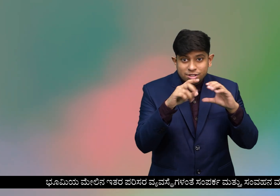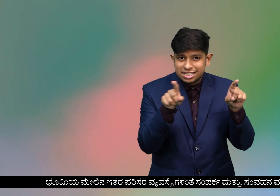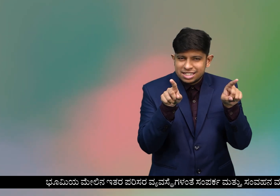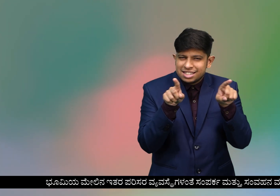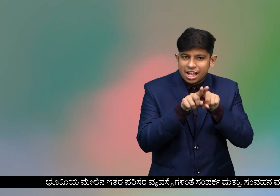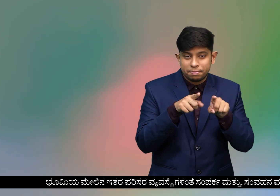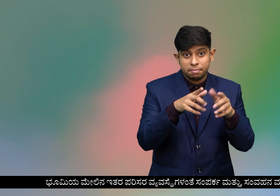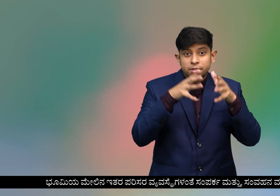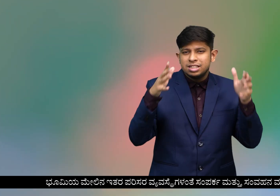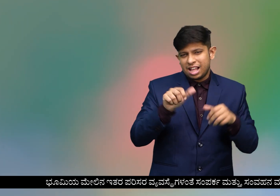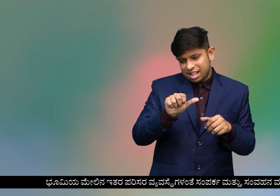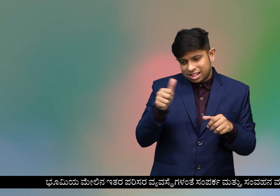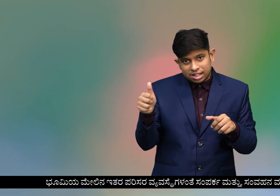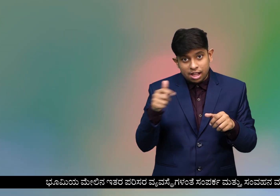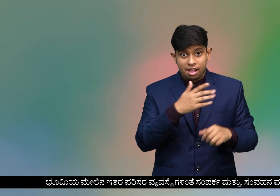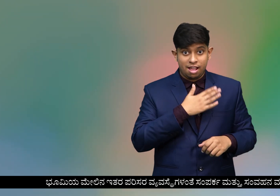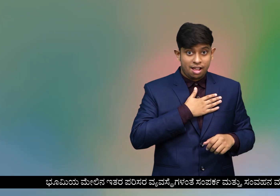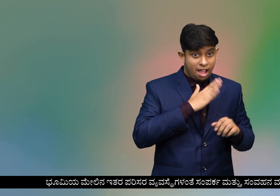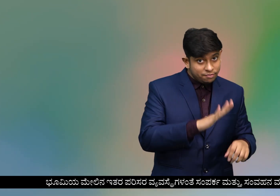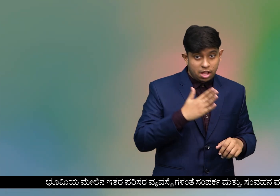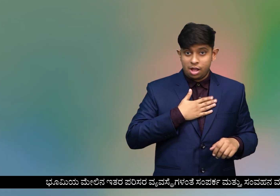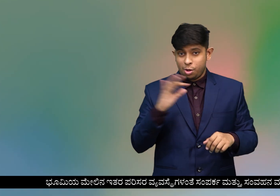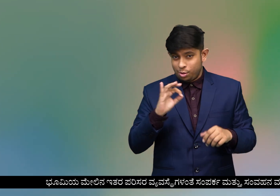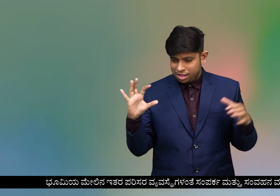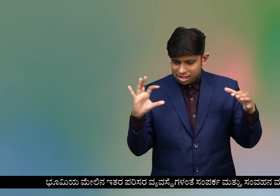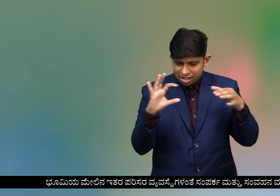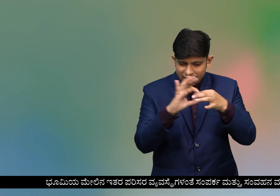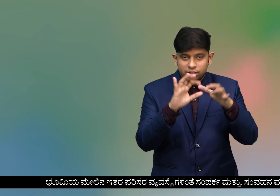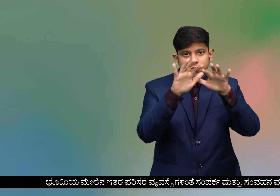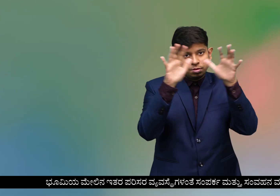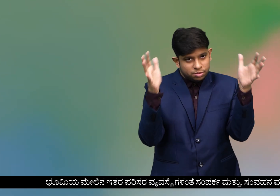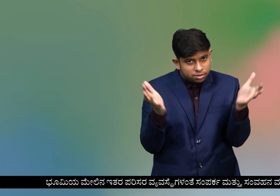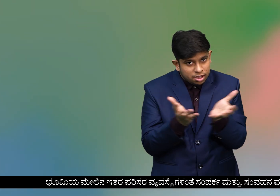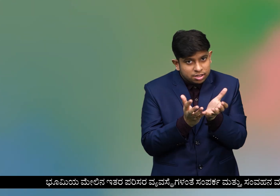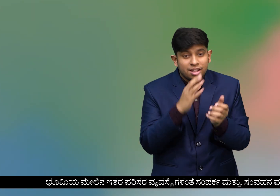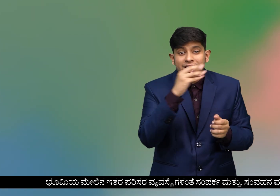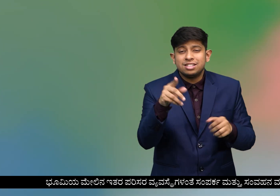ಭೂಮಿಯ ಮೇಲೆ ಇತರ ಪರಿಸರ ವ್ಯವಸ್ಥೆಗಳಂತೆ ಸಂಪರ್ಕ ಮತ್ತು ಸಂವಹನ ಮತ್ತು ಒತ್ತಡ,